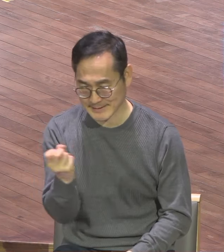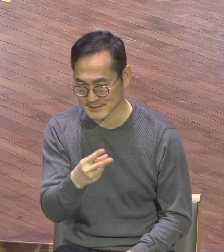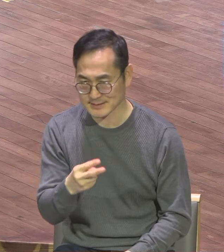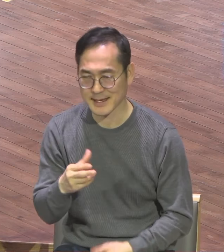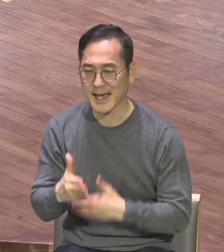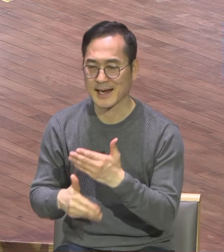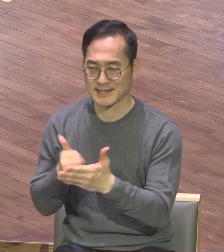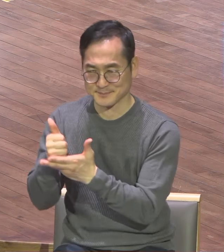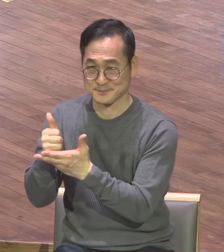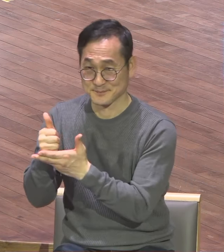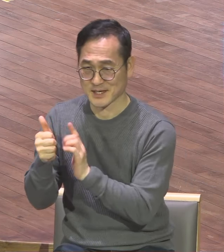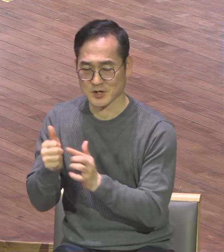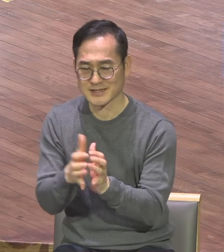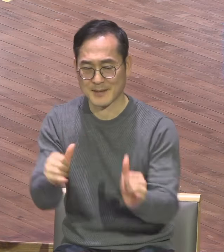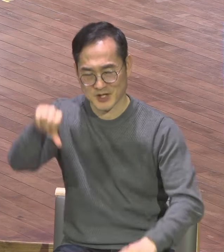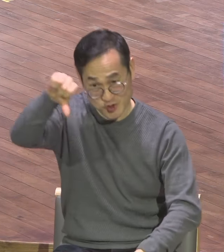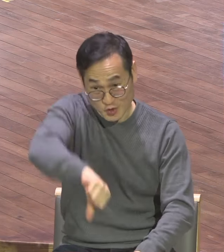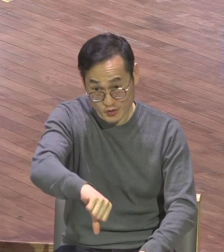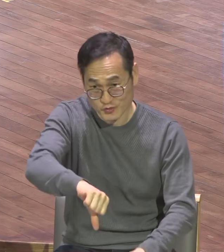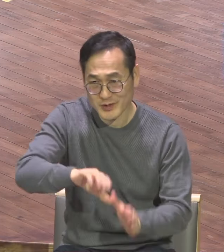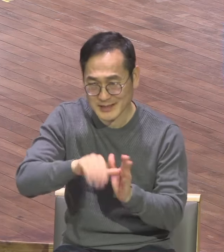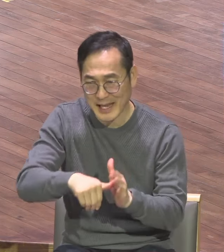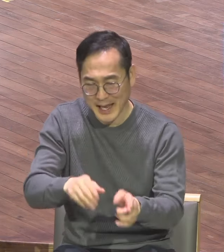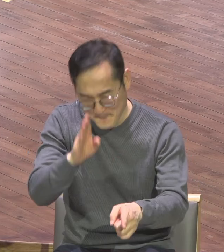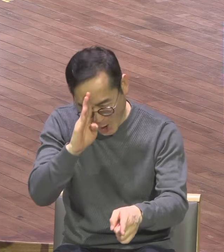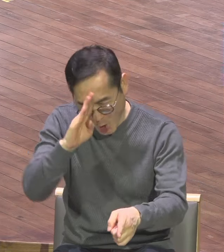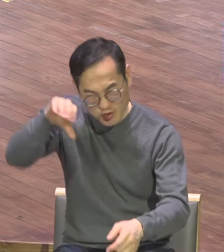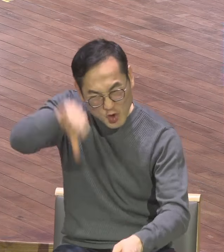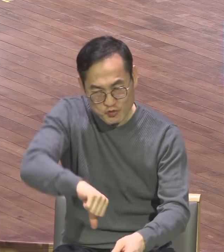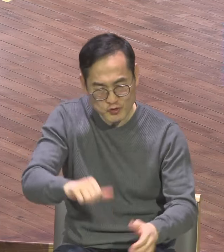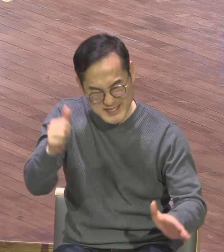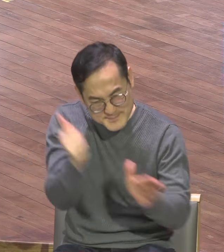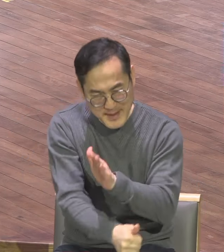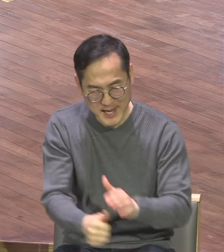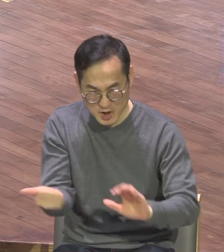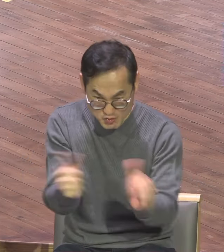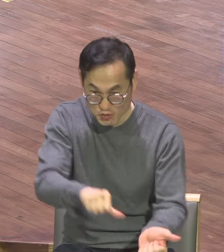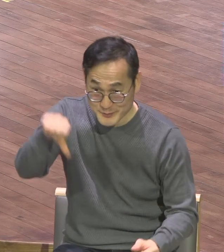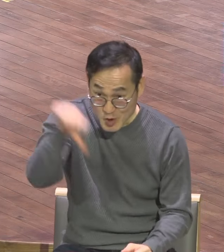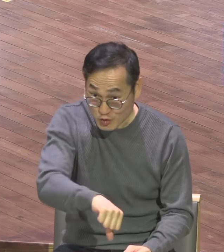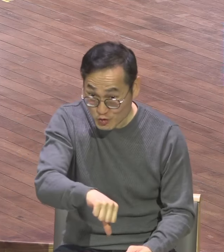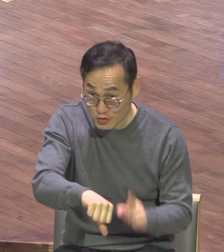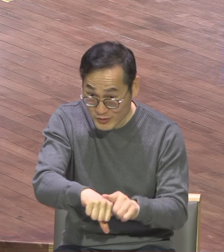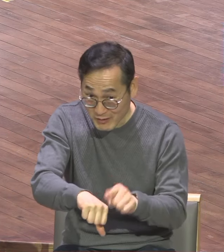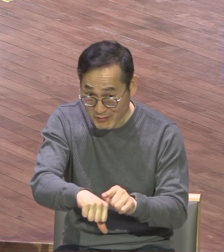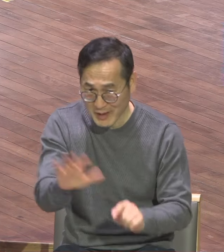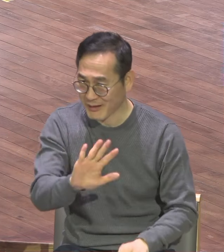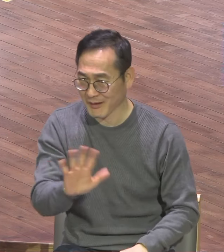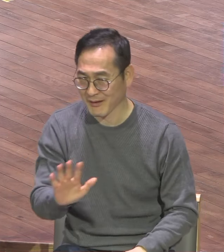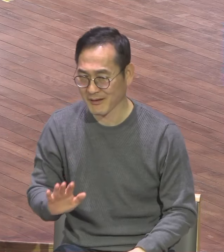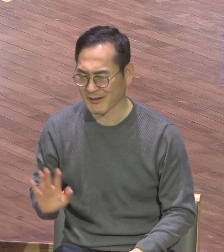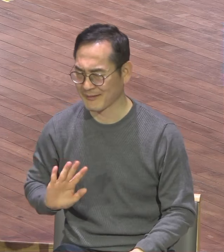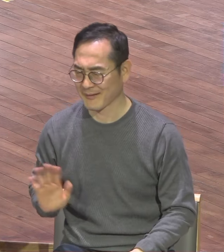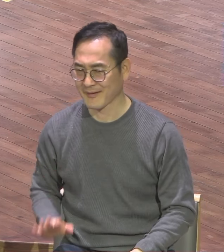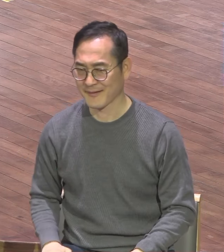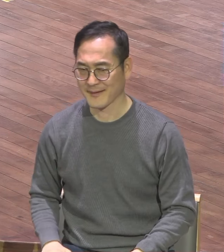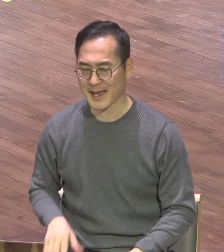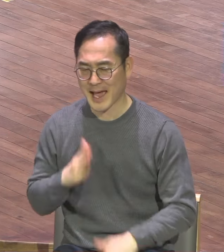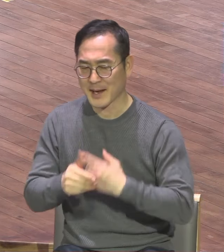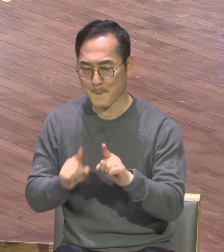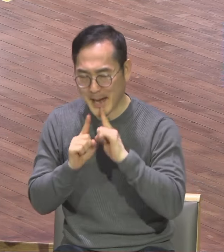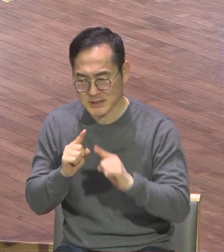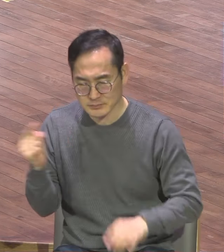하나님께서 사람들 저주하실 때 질병이나 실패나 죽음으로 하는 게 아닌 게 아니고 하나님의